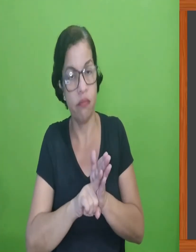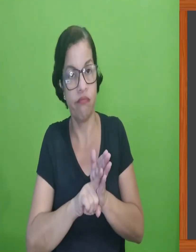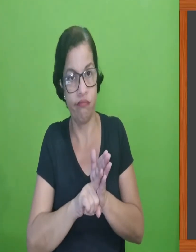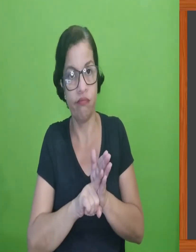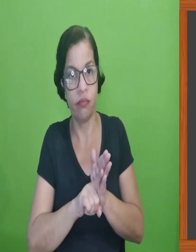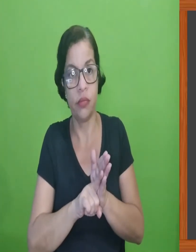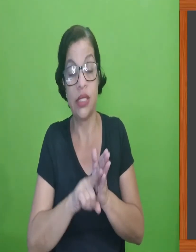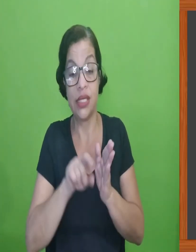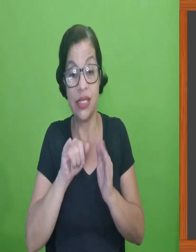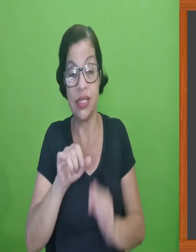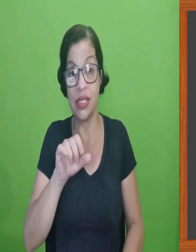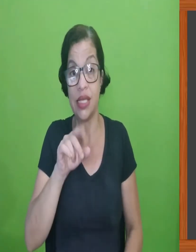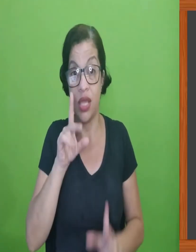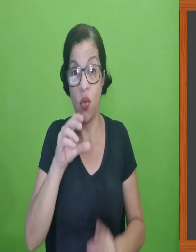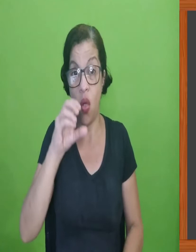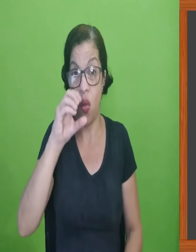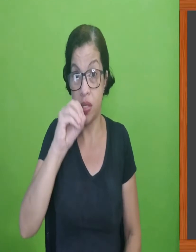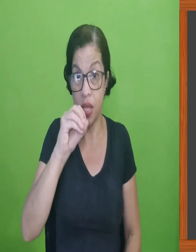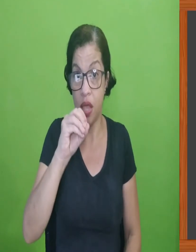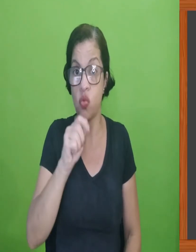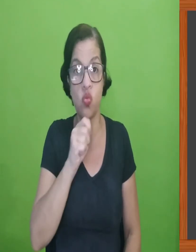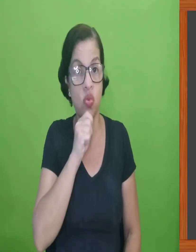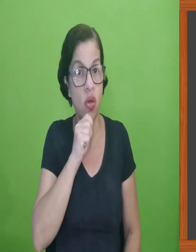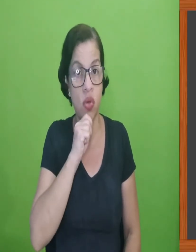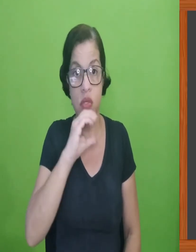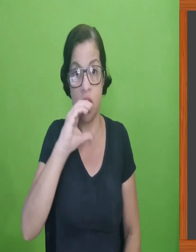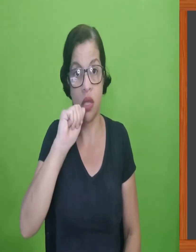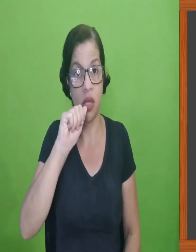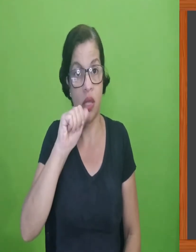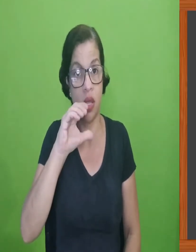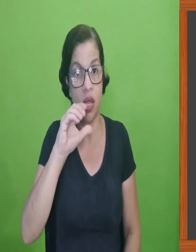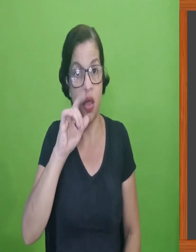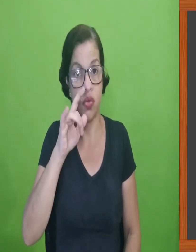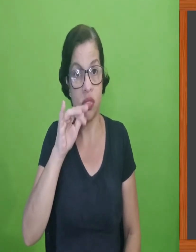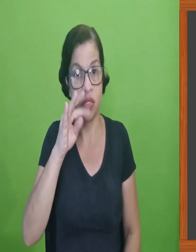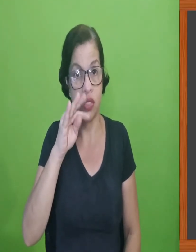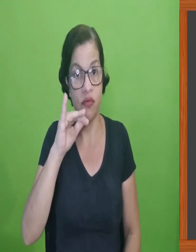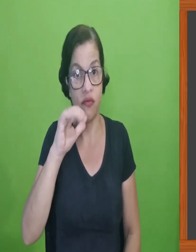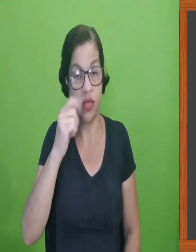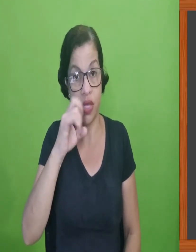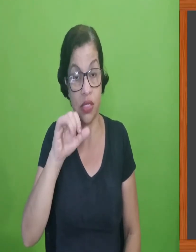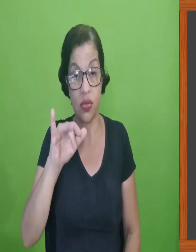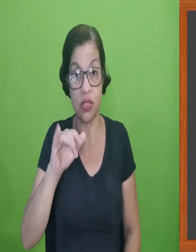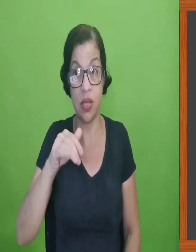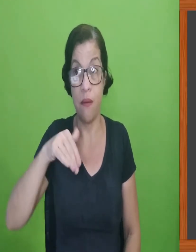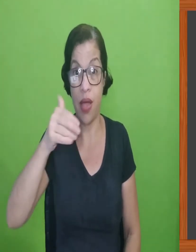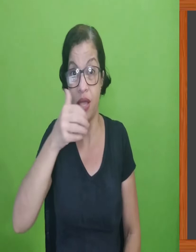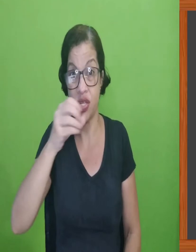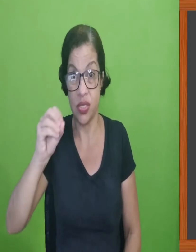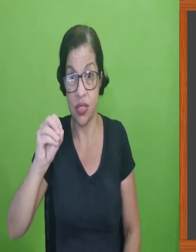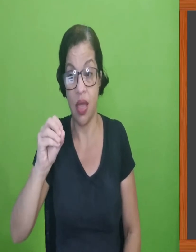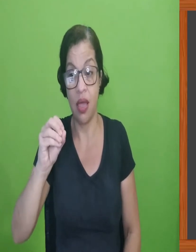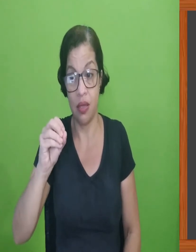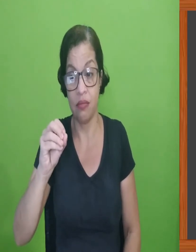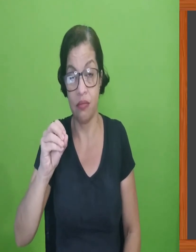score igual a 0 indica ausência de calcificação. Se o valor absoluto for acima de 100, um percentil